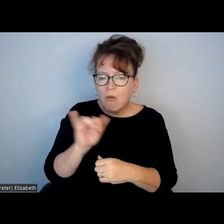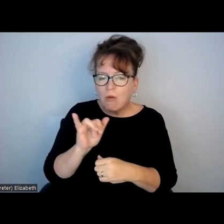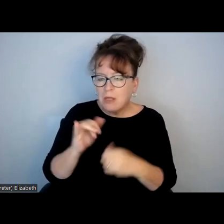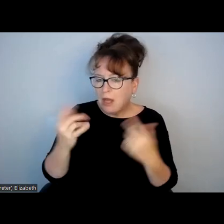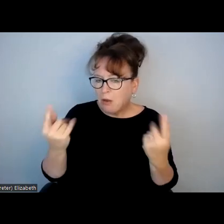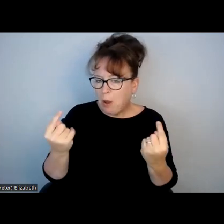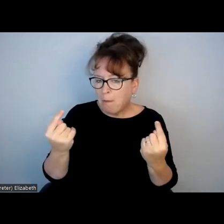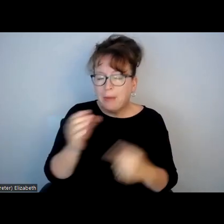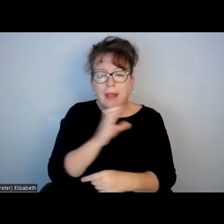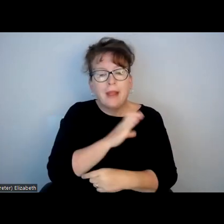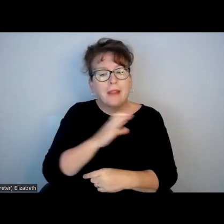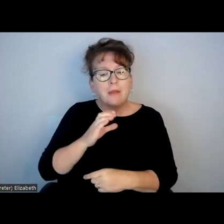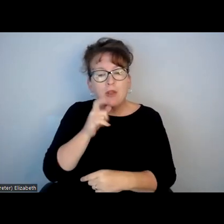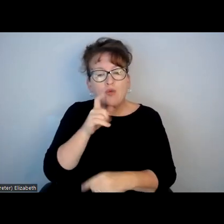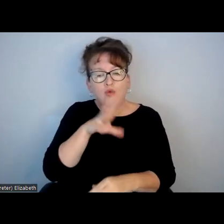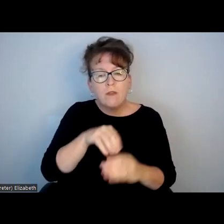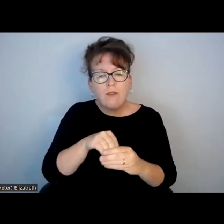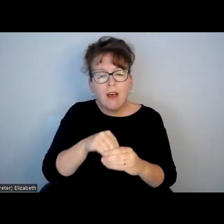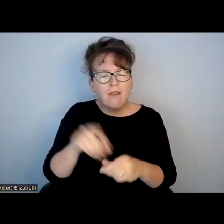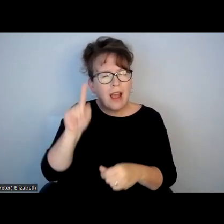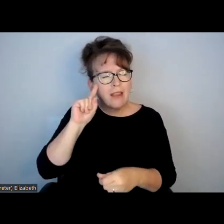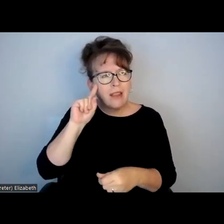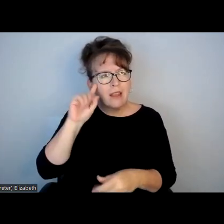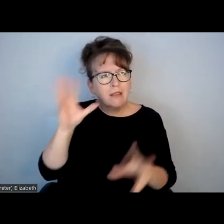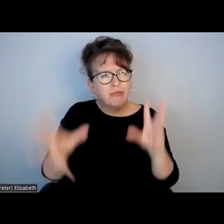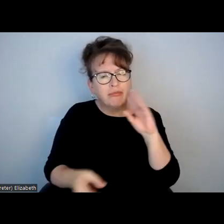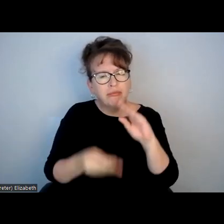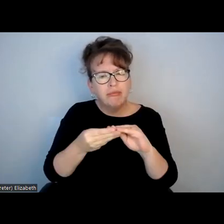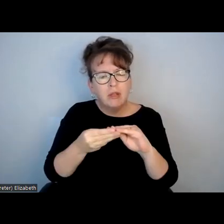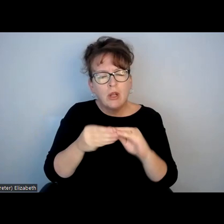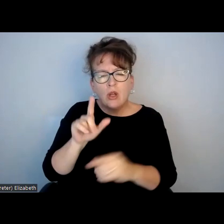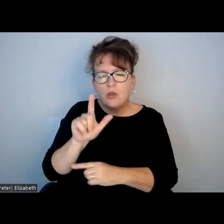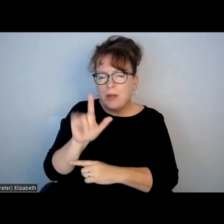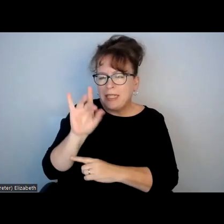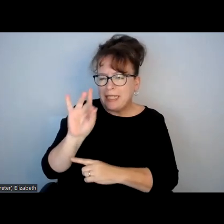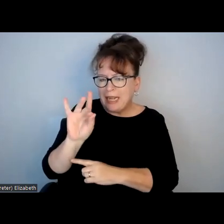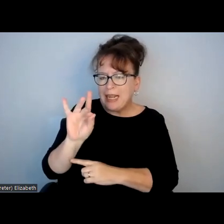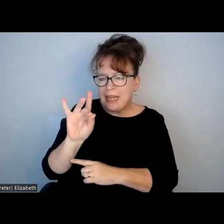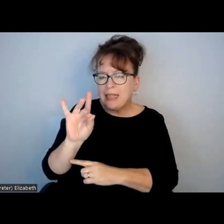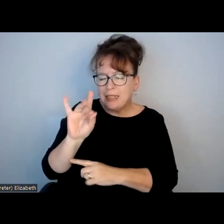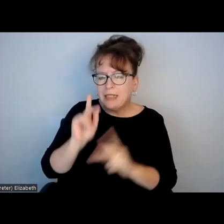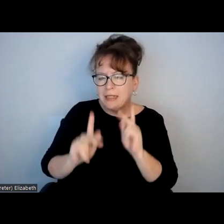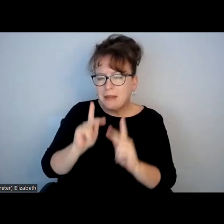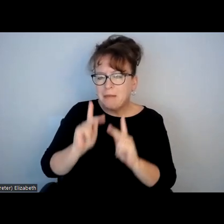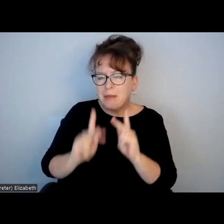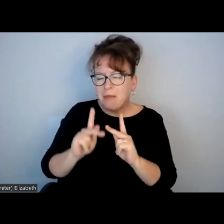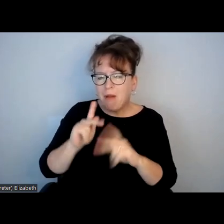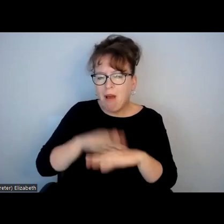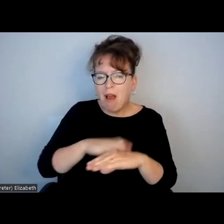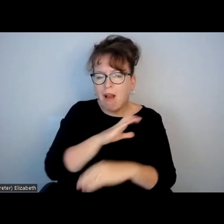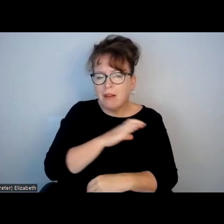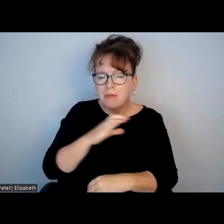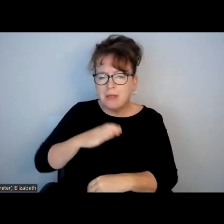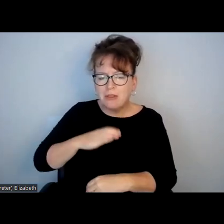que la composición de la comisión creo que tenemos 28 individuos